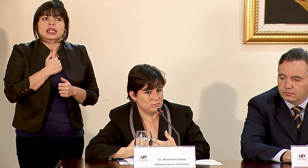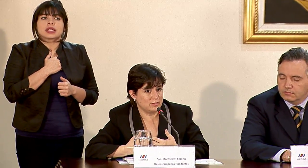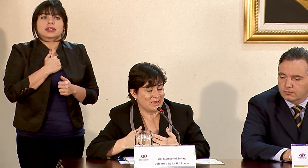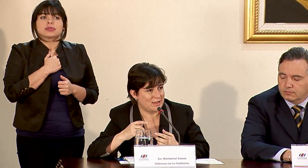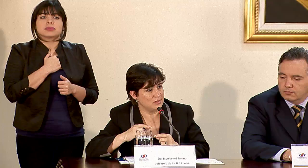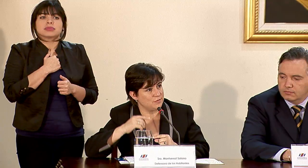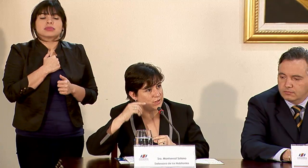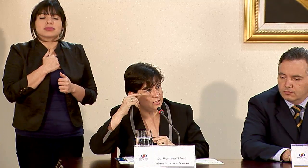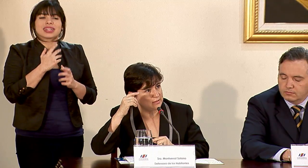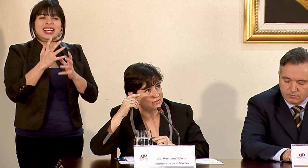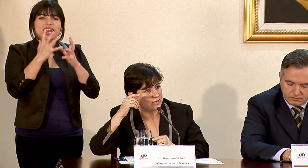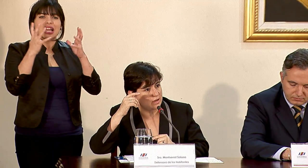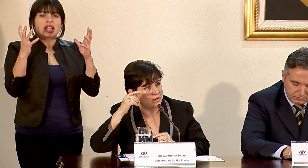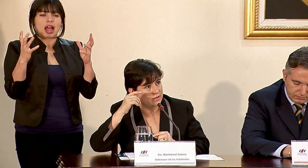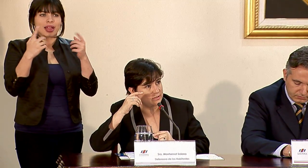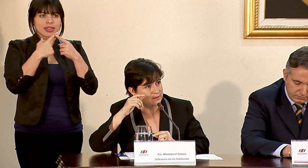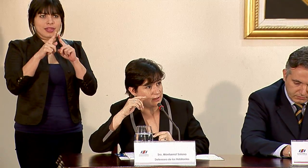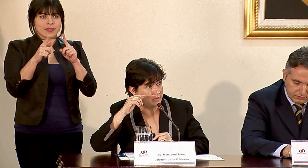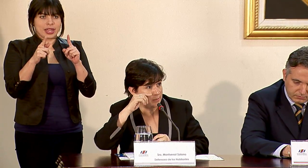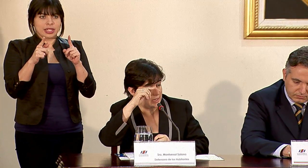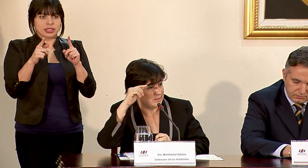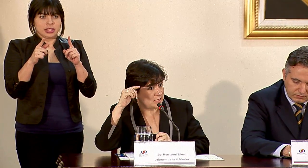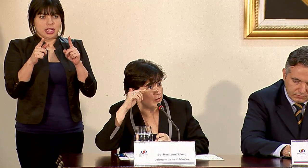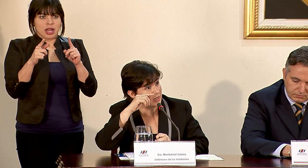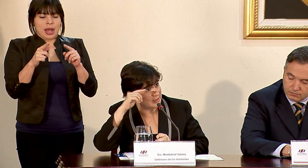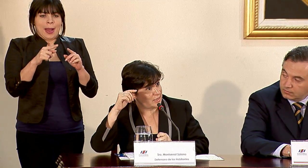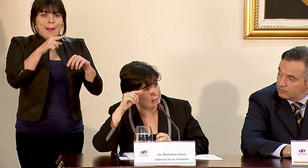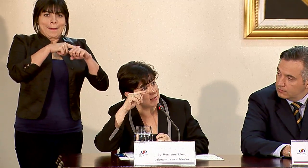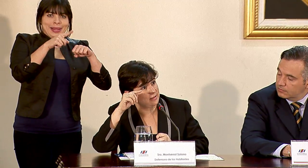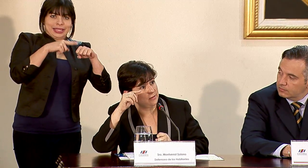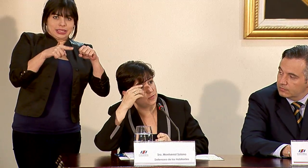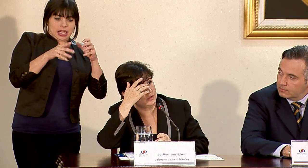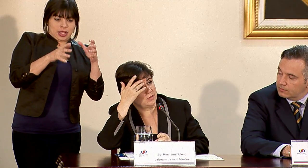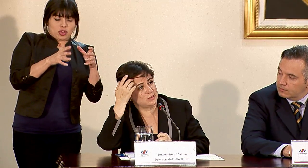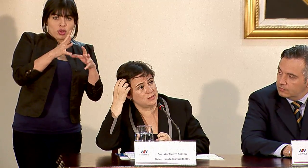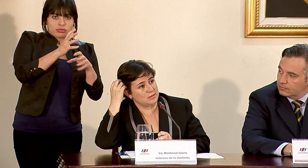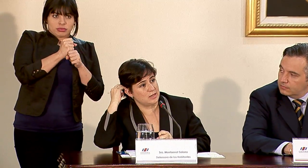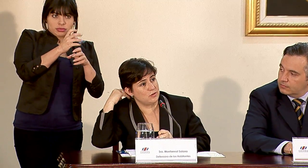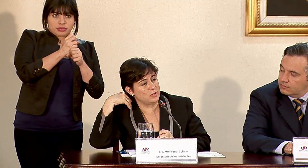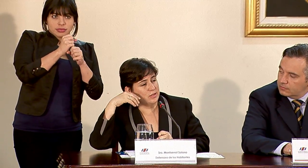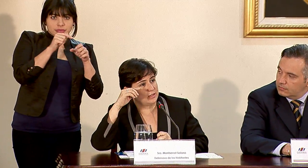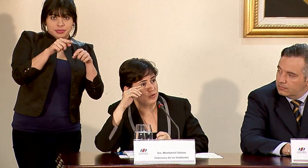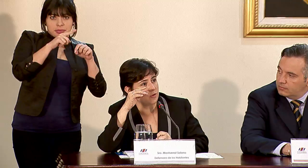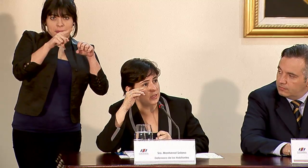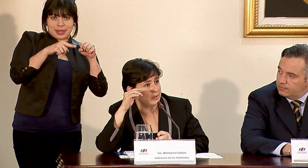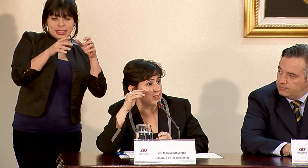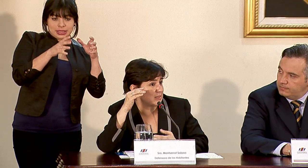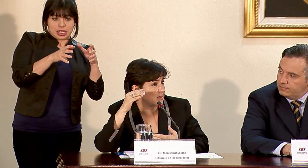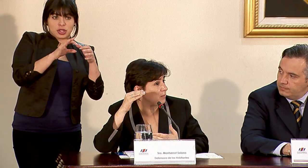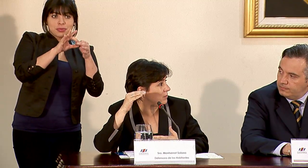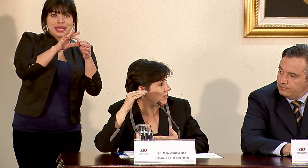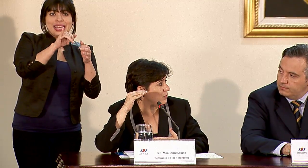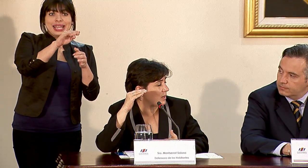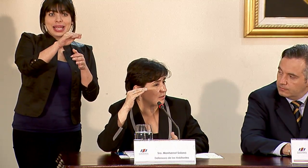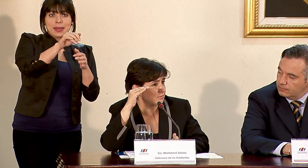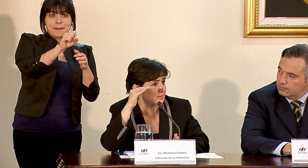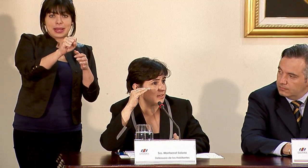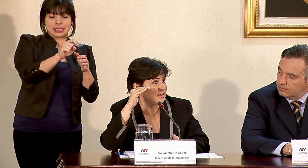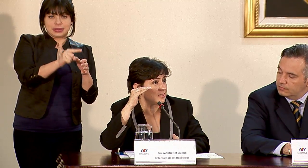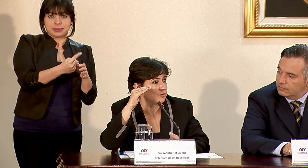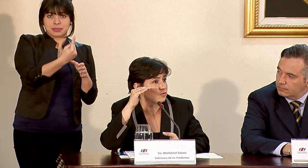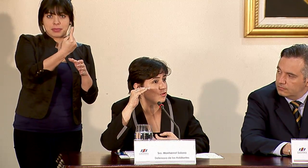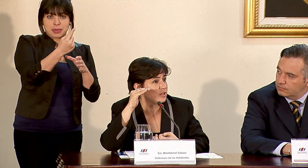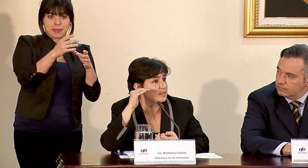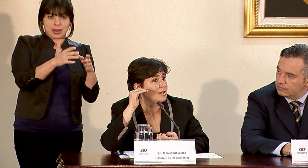gran diferencia entre Pérez Celedón, las quejas que recibimos en Pérez Celedón, en relación con el IMAS, que es el primer lugar